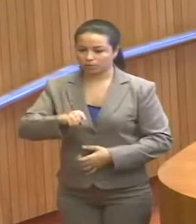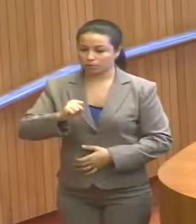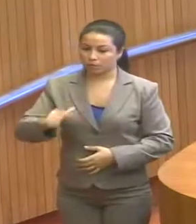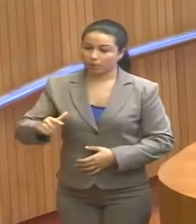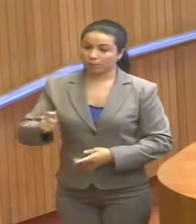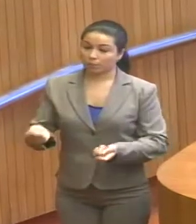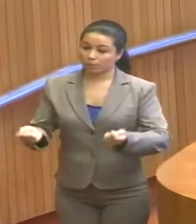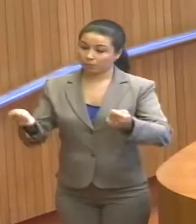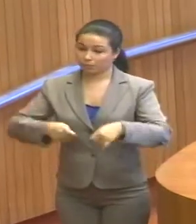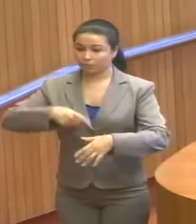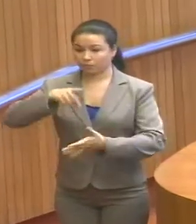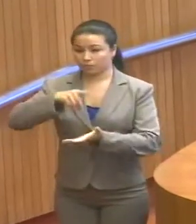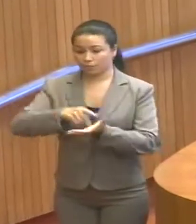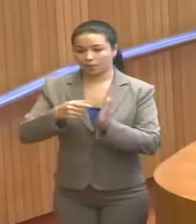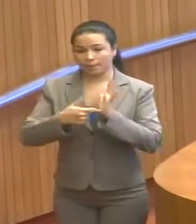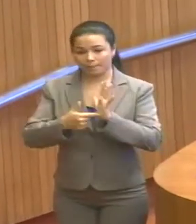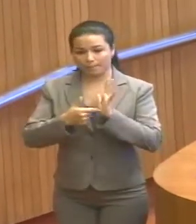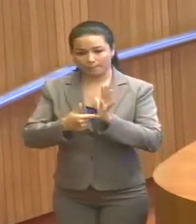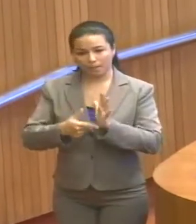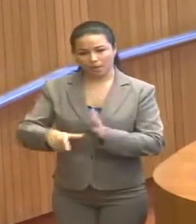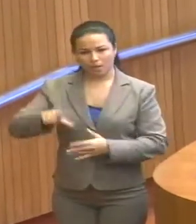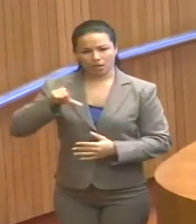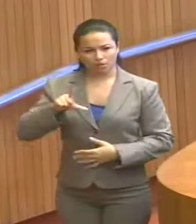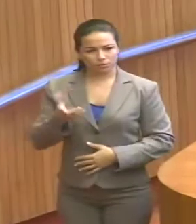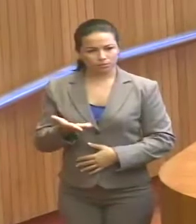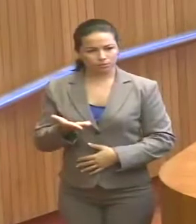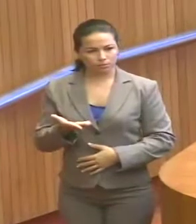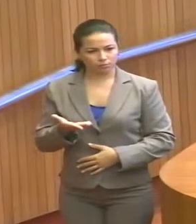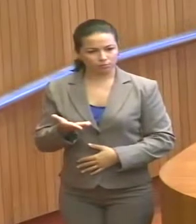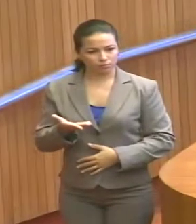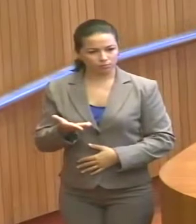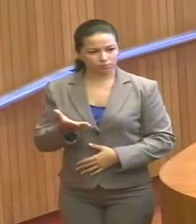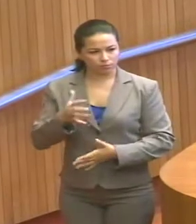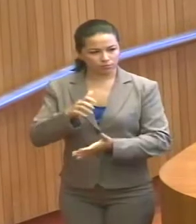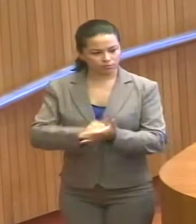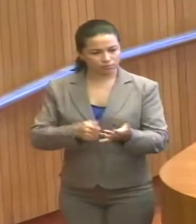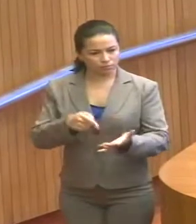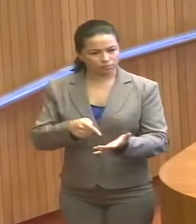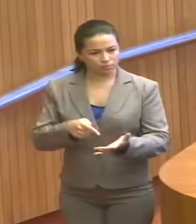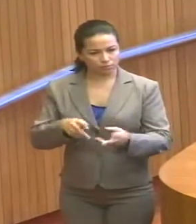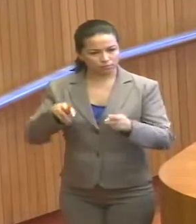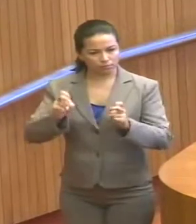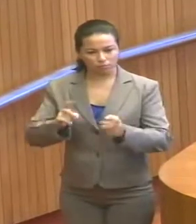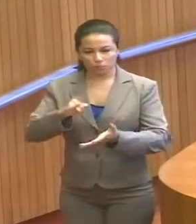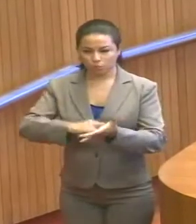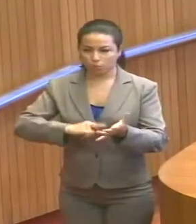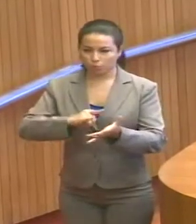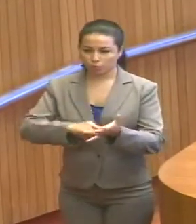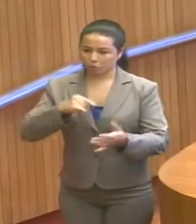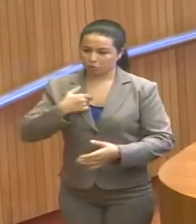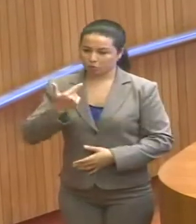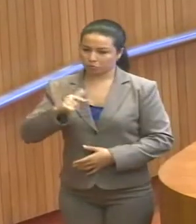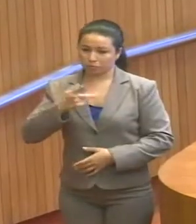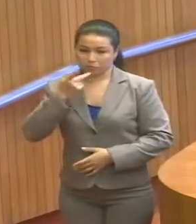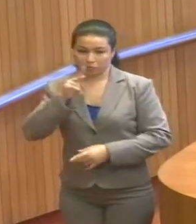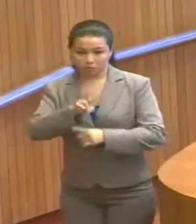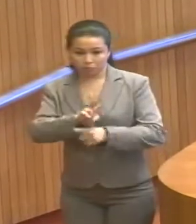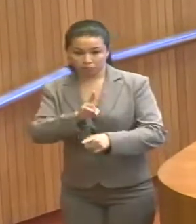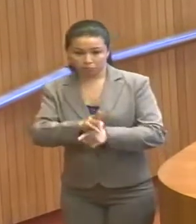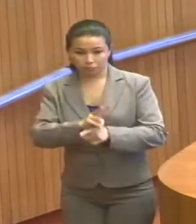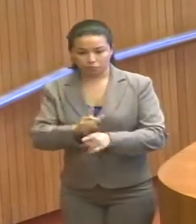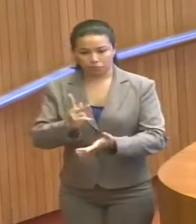que poderia, na verdade, apresentar antes de tirar por uma questão de documentação. Não estou aqui fazendo a defesa